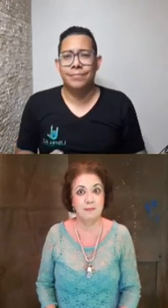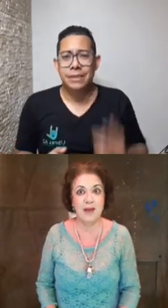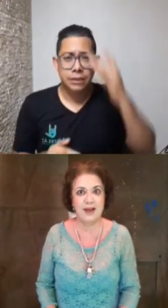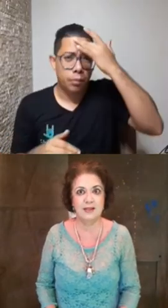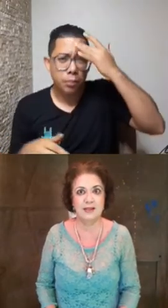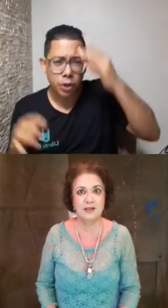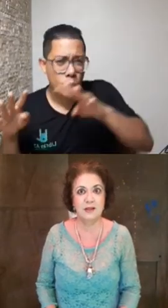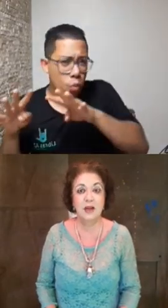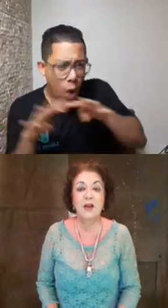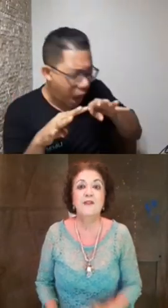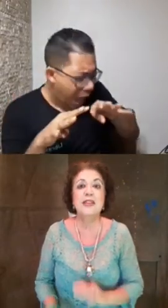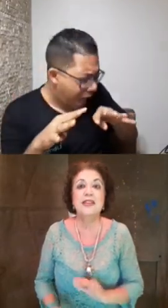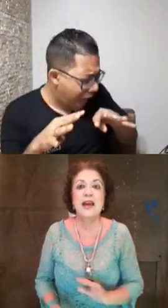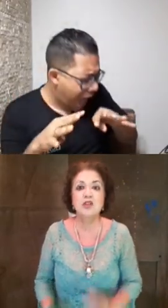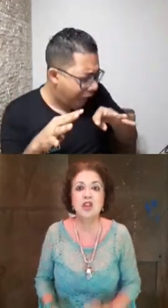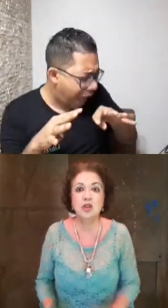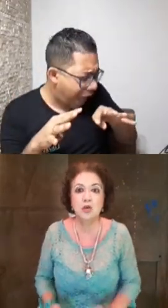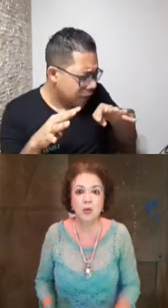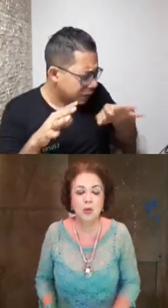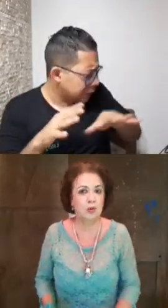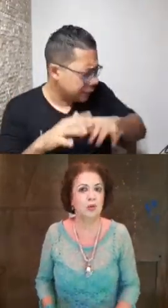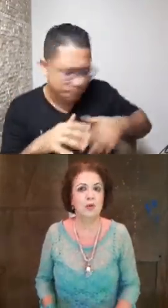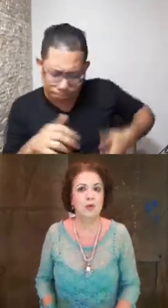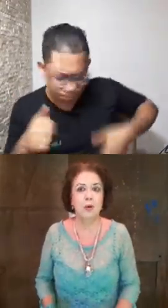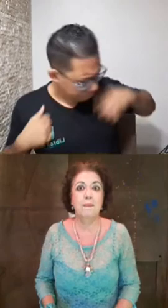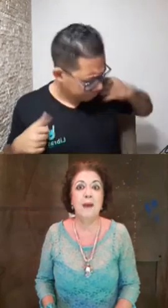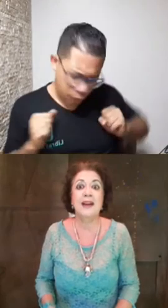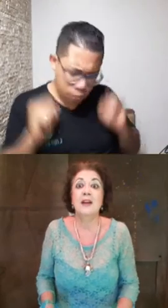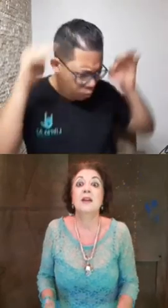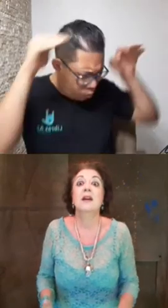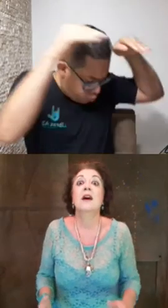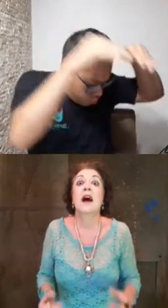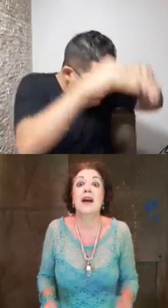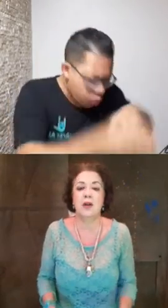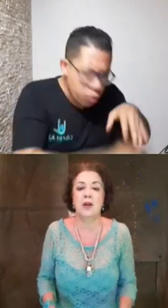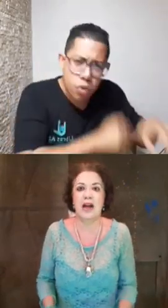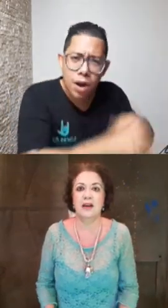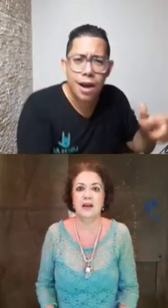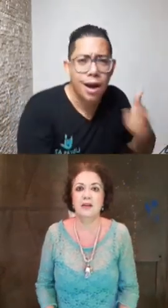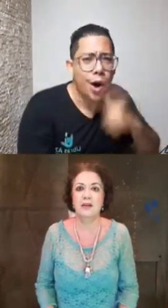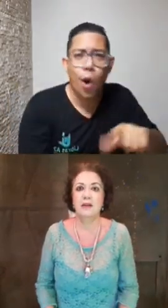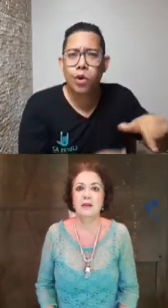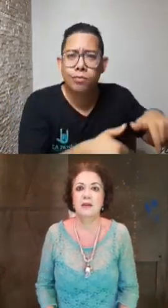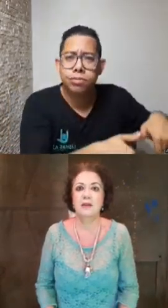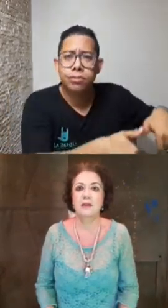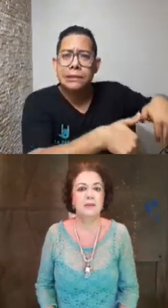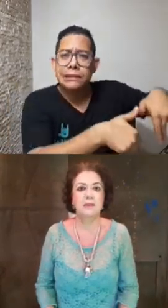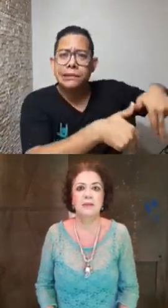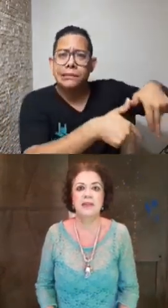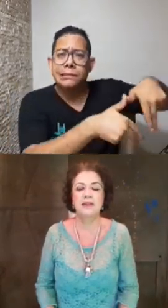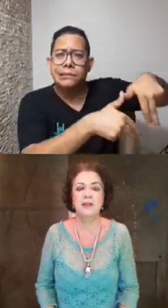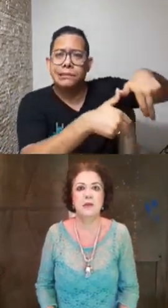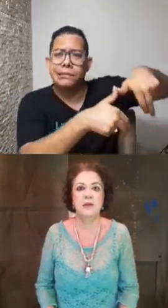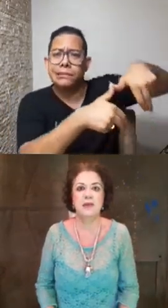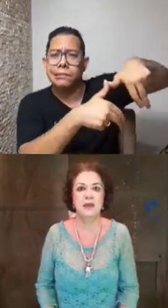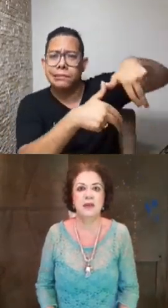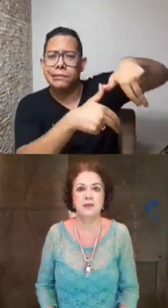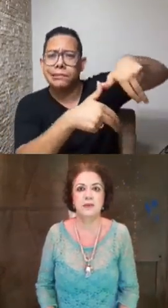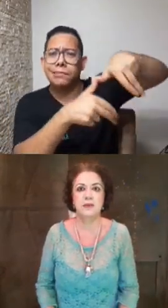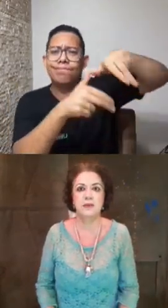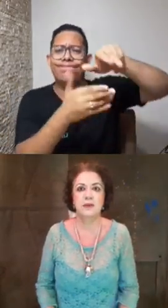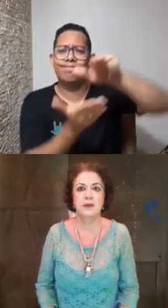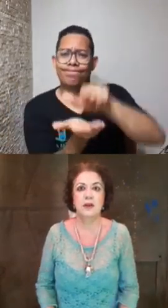respirava mais. Fizeram de tudo para acordá-la, mas não